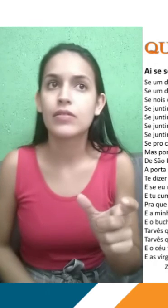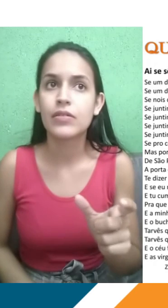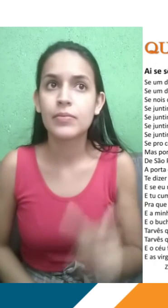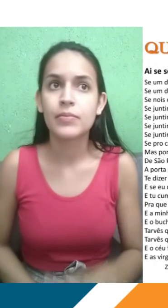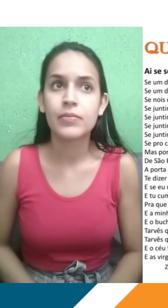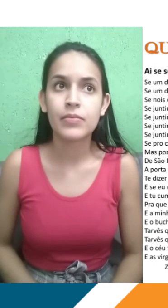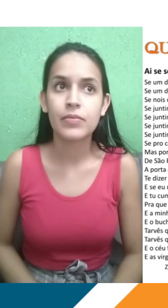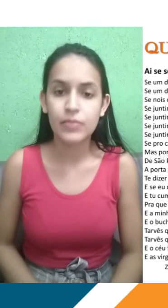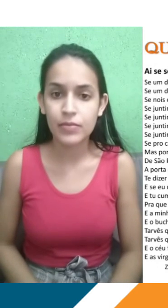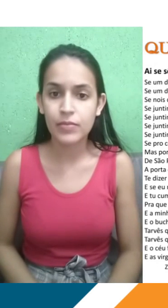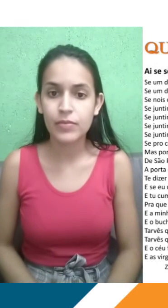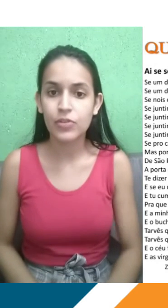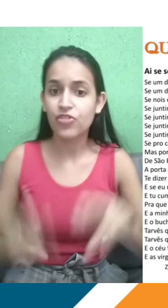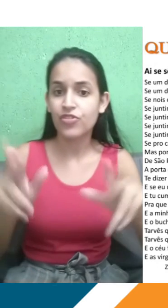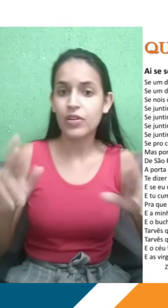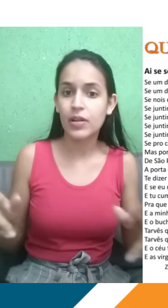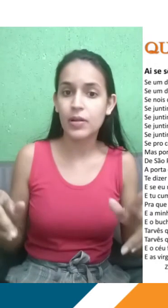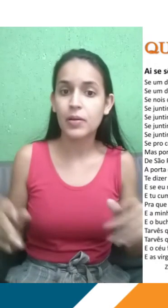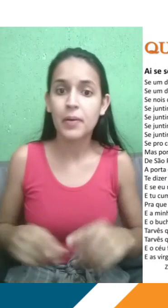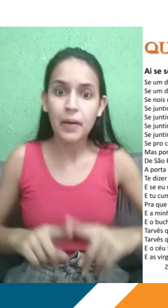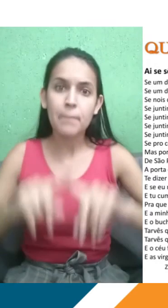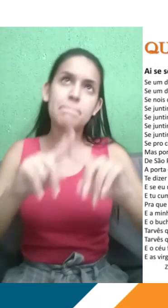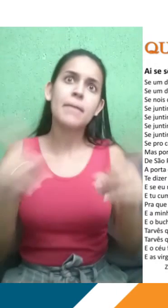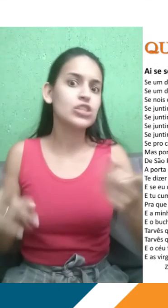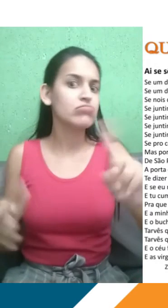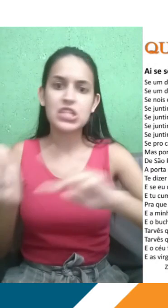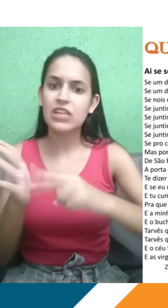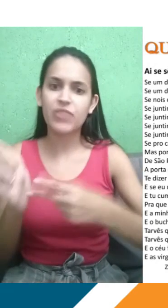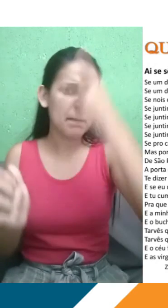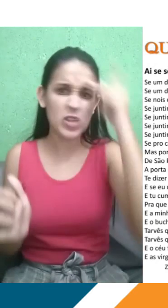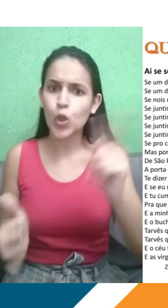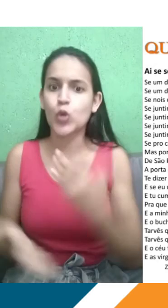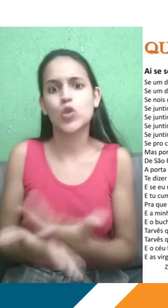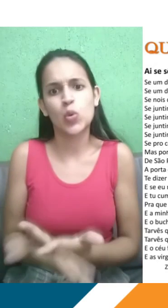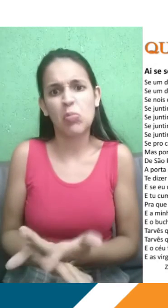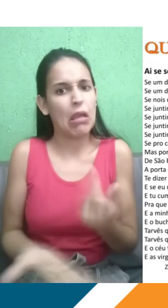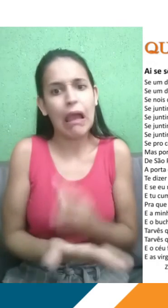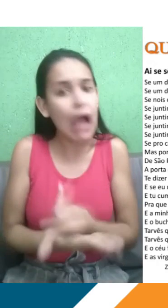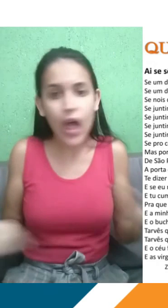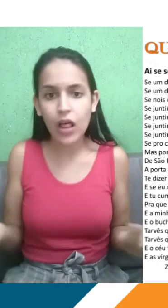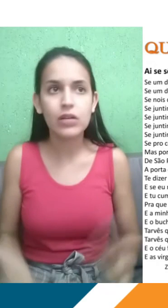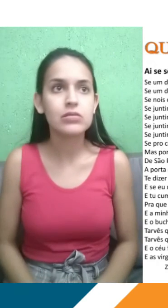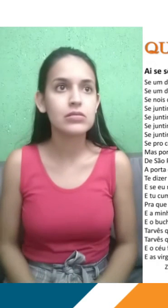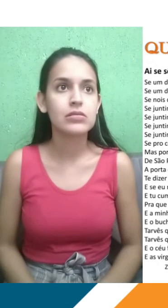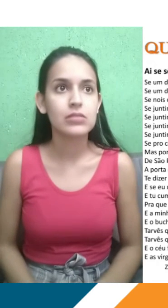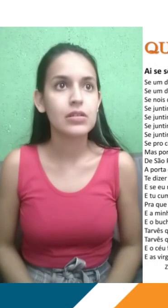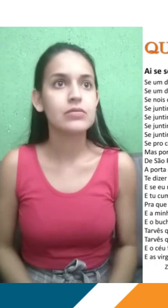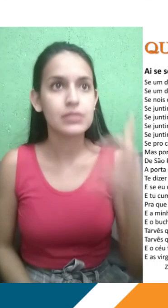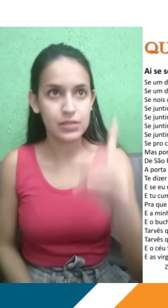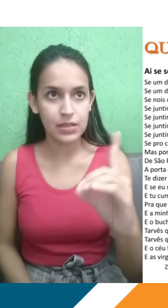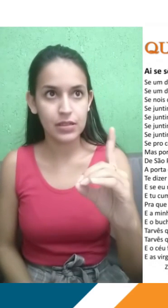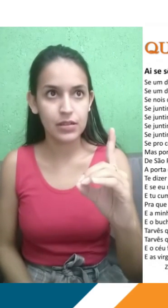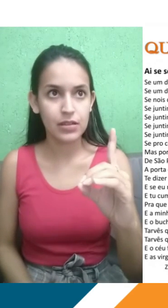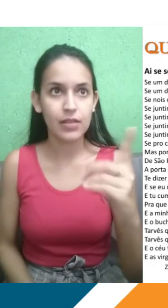popular. Por fim, a opção E também é descartada, porque tais formas não são inovadoras, mas sim